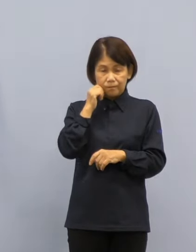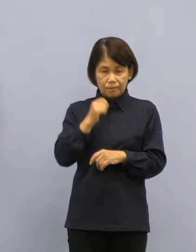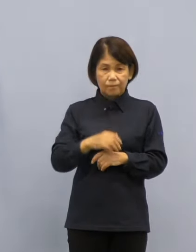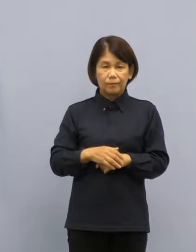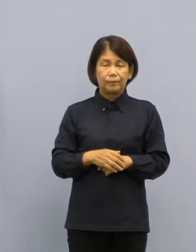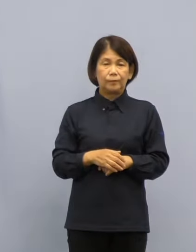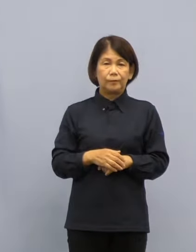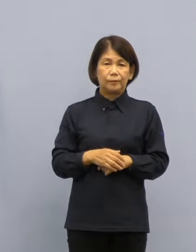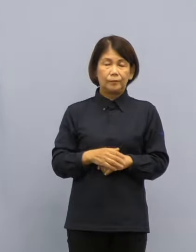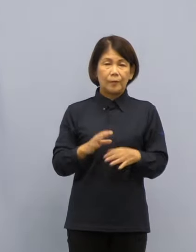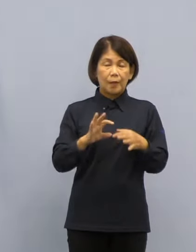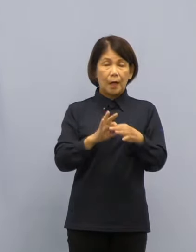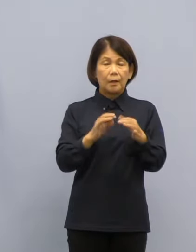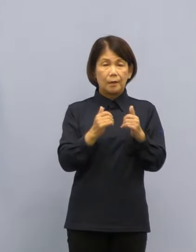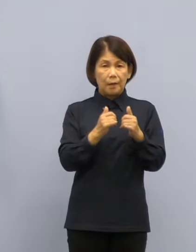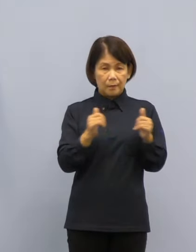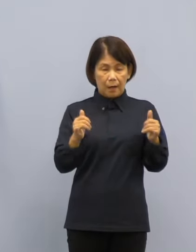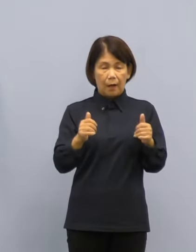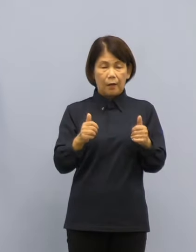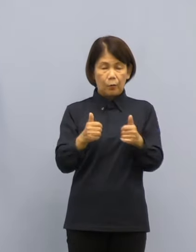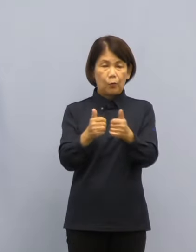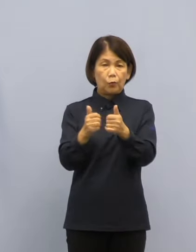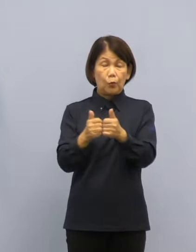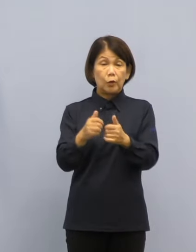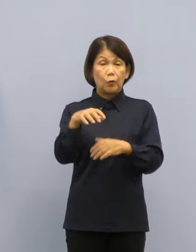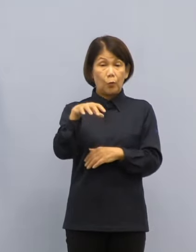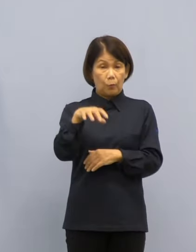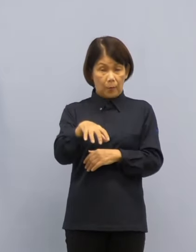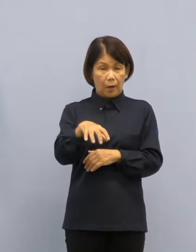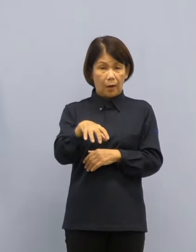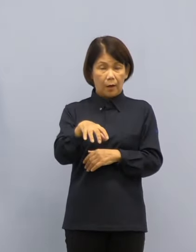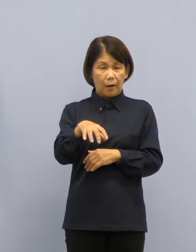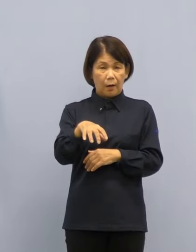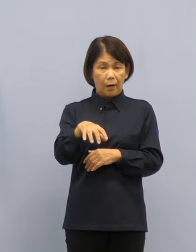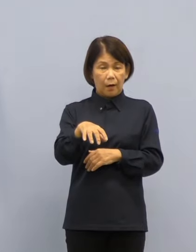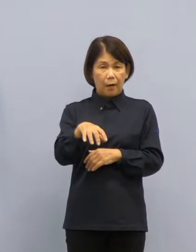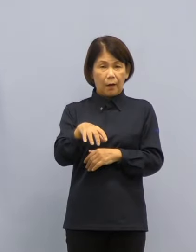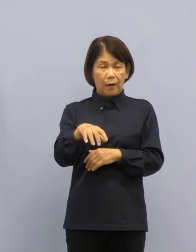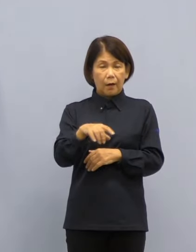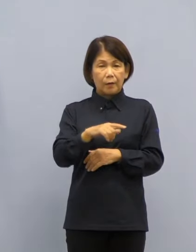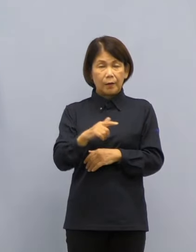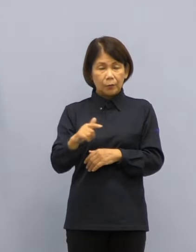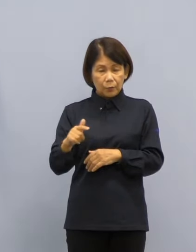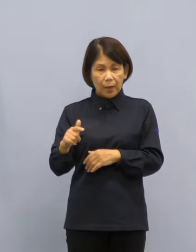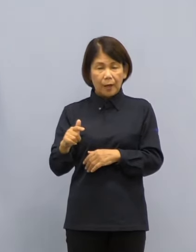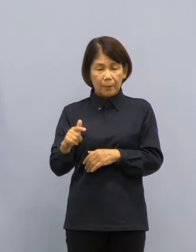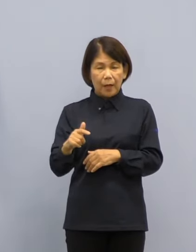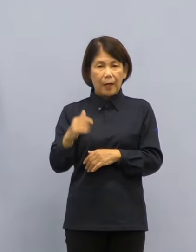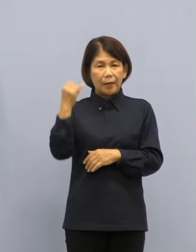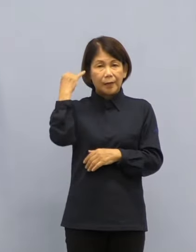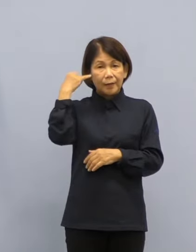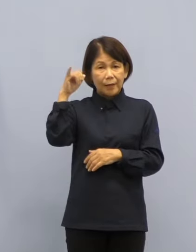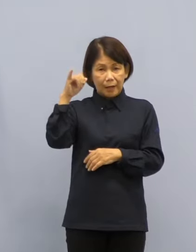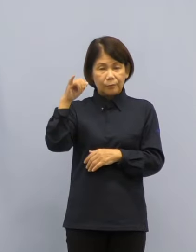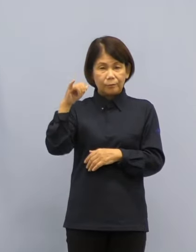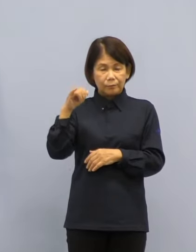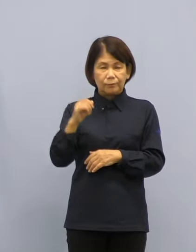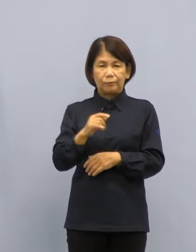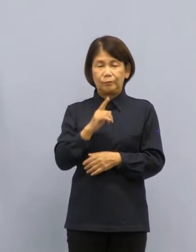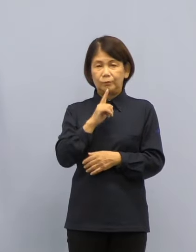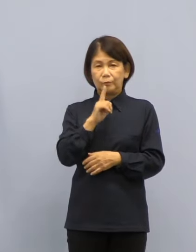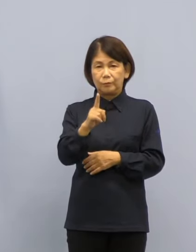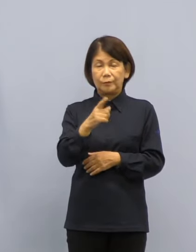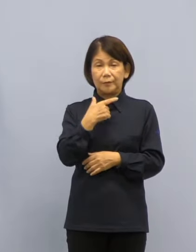への協議の場とかですね、そういったところでは観点としてもうすでにお持ちだと思いますけど、意見は申し述べたいと思います。